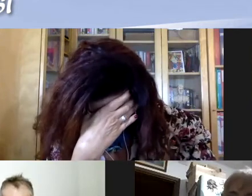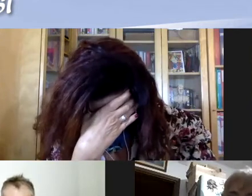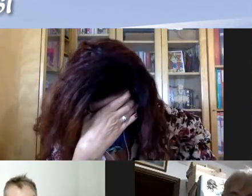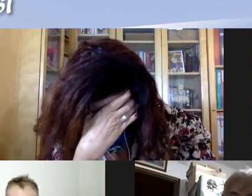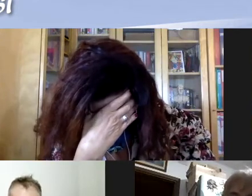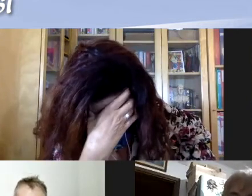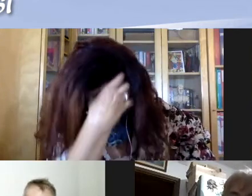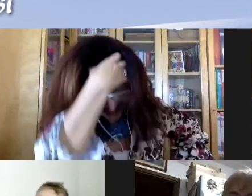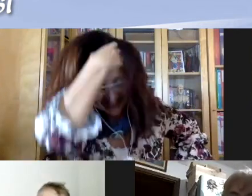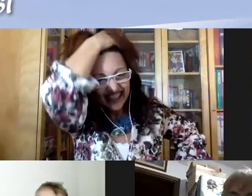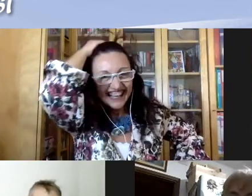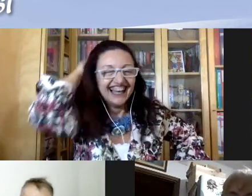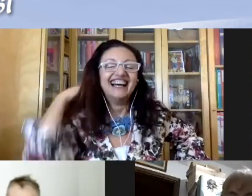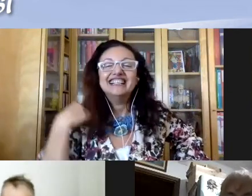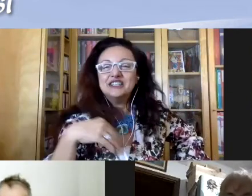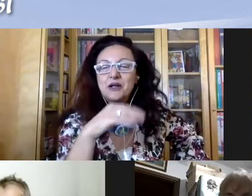pensando al salamino e...